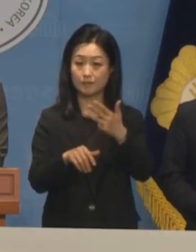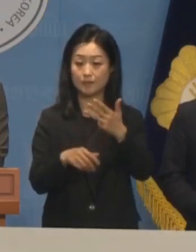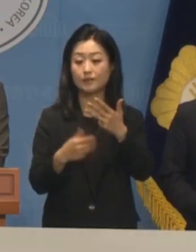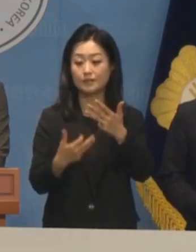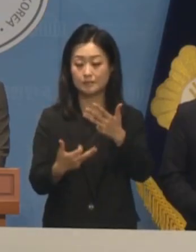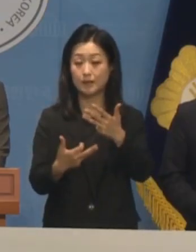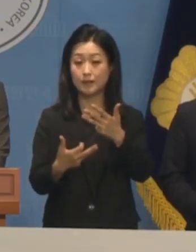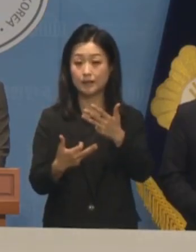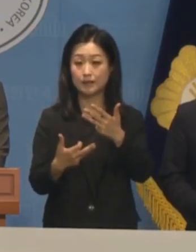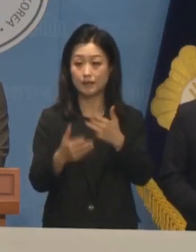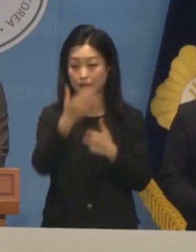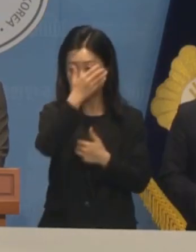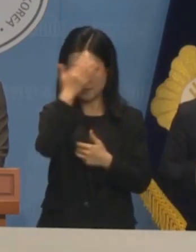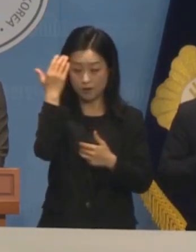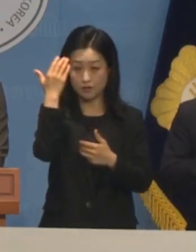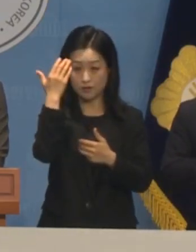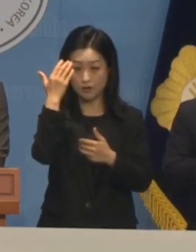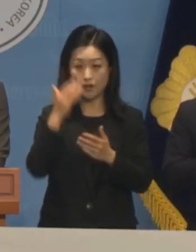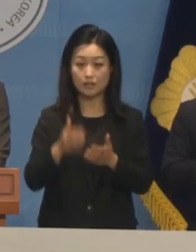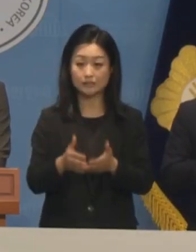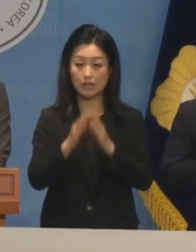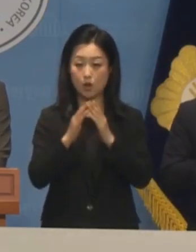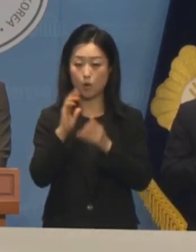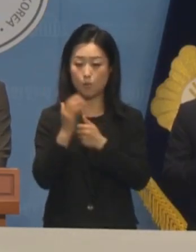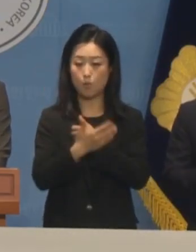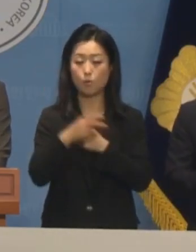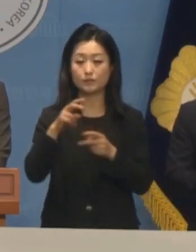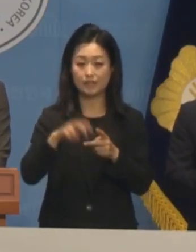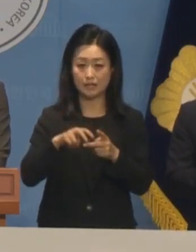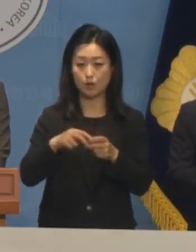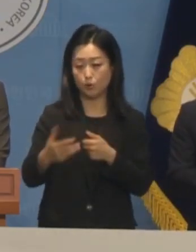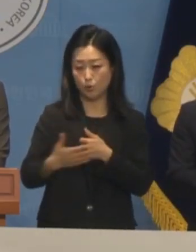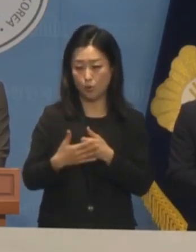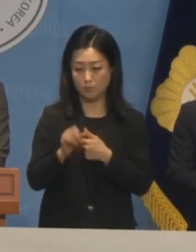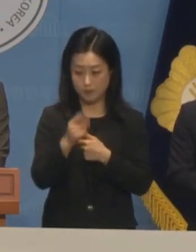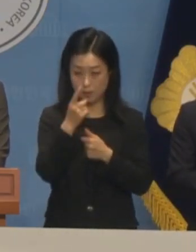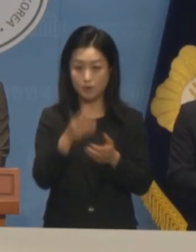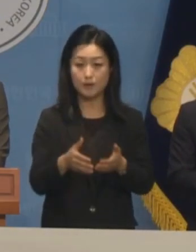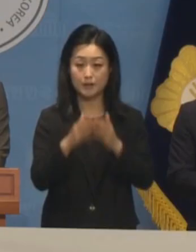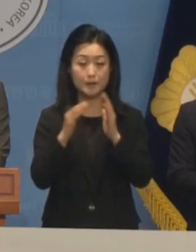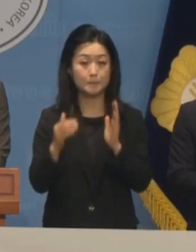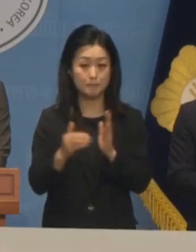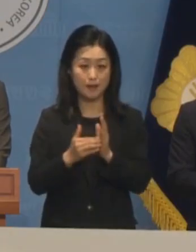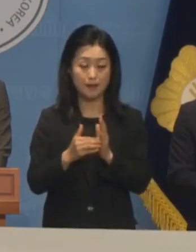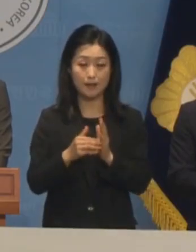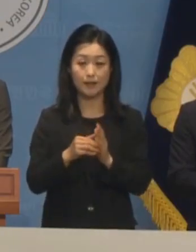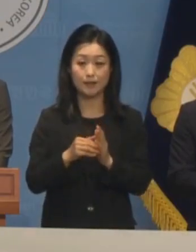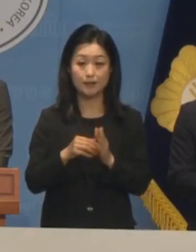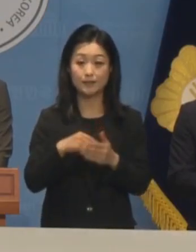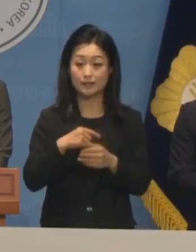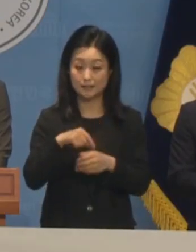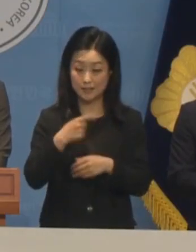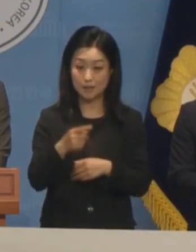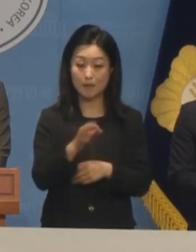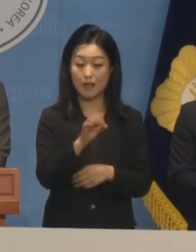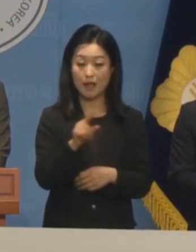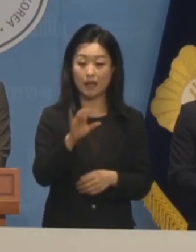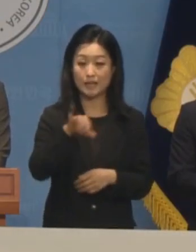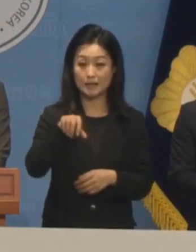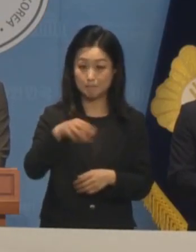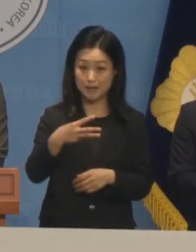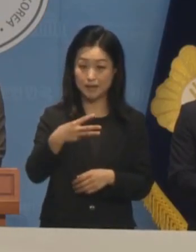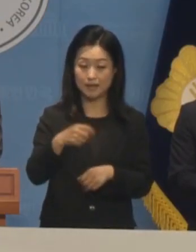18일 청년창업보호센터의 도움을 받아 설립되었습니다. 그리고 이듬해에 상표 아이밀이라는